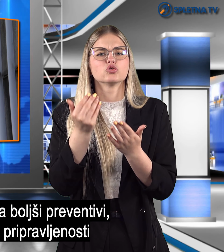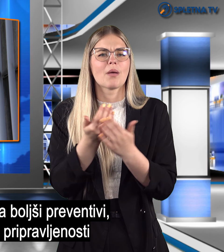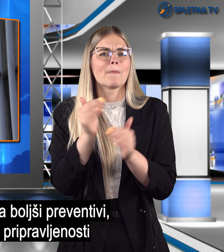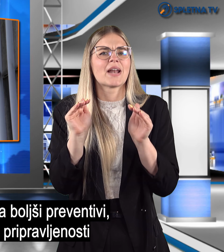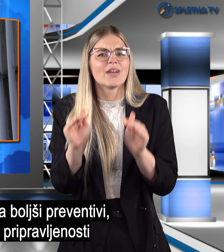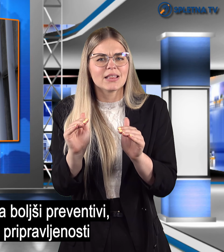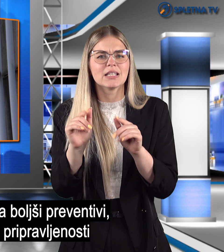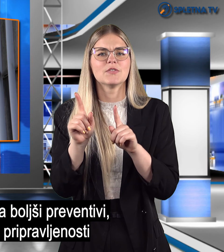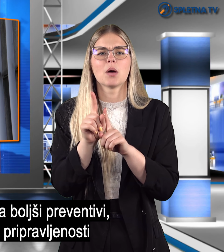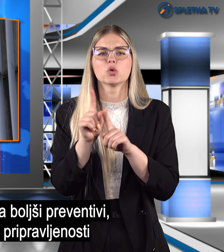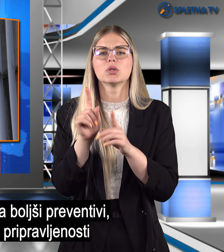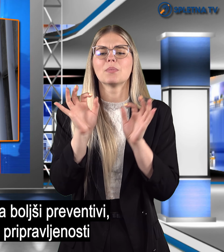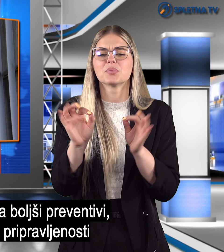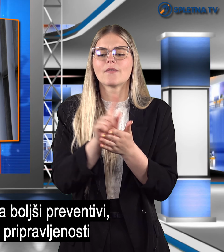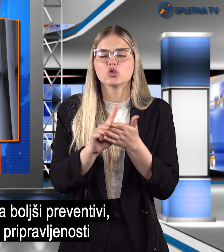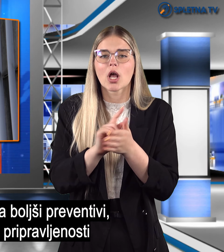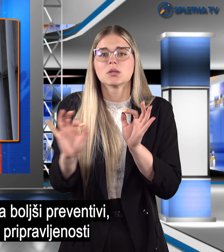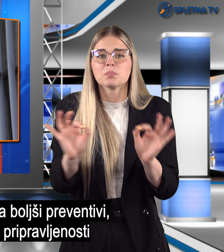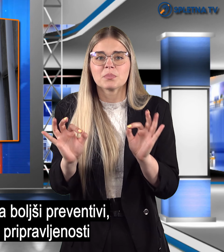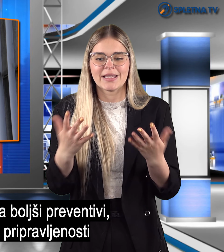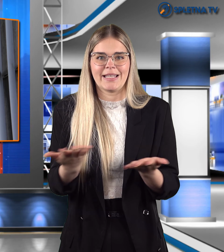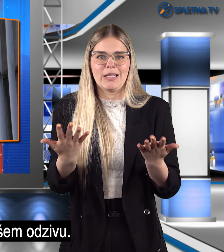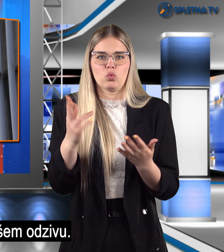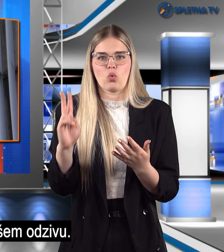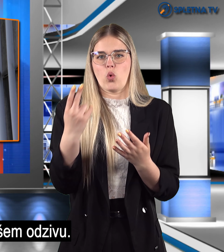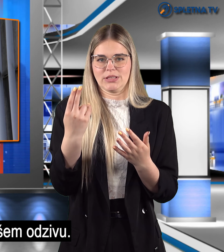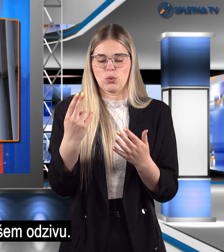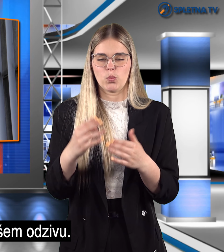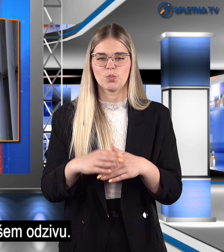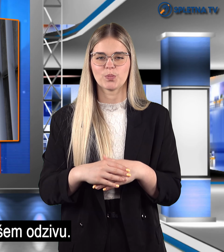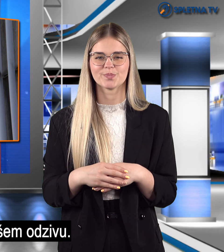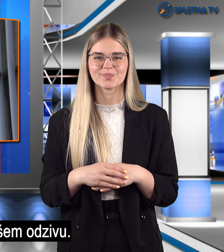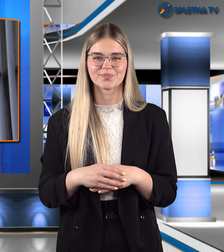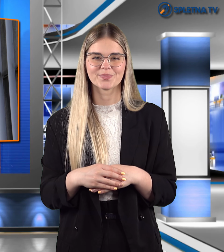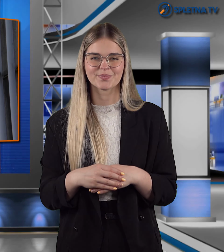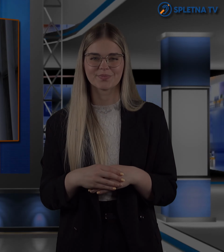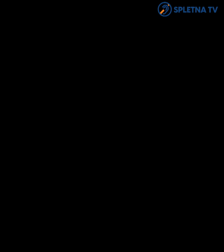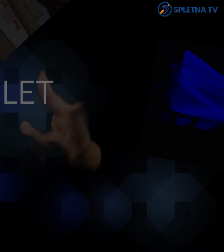boljši preventivi, pravočasni pripravljenosti in hitrejšemu odzivu.